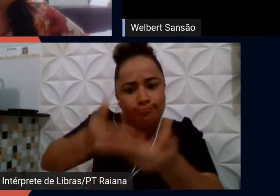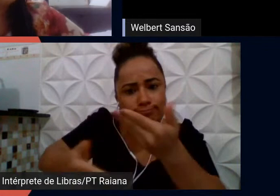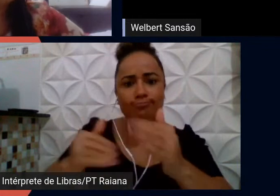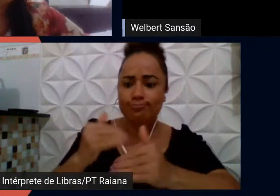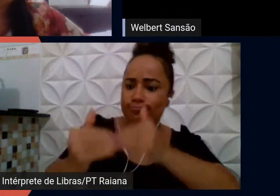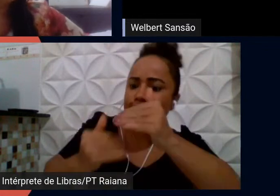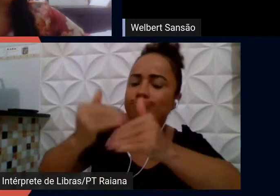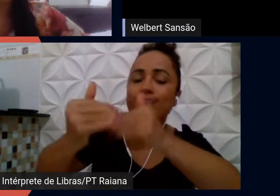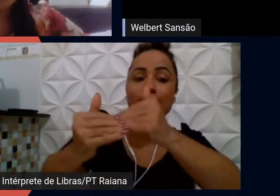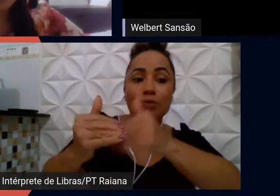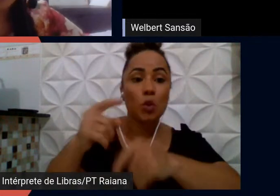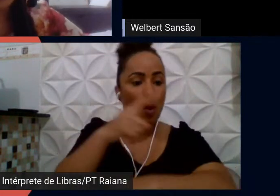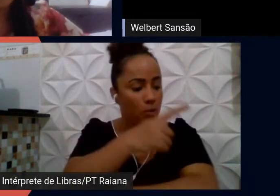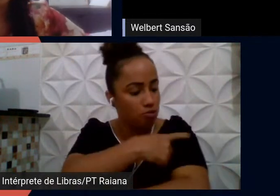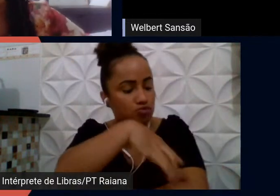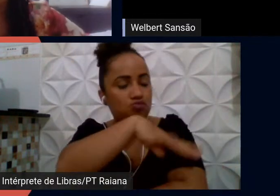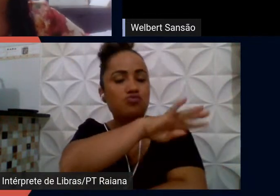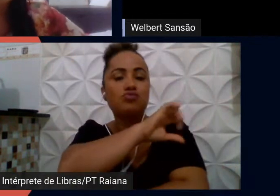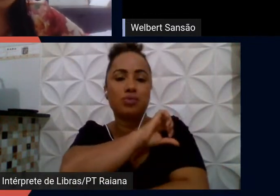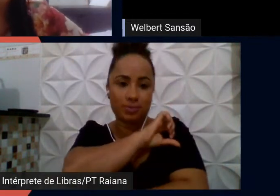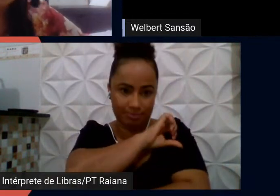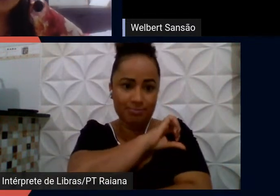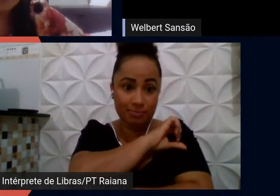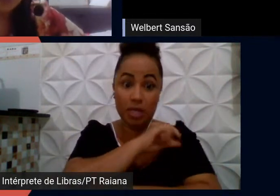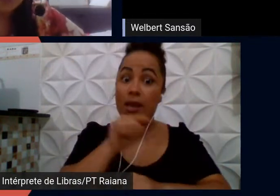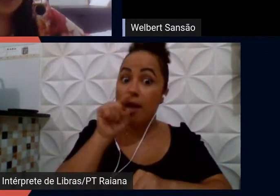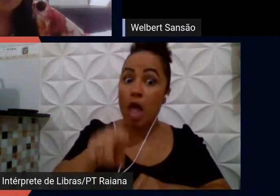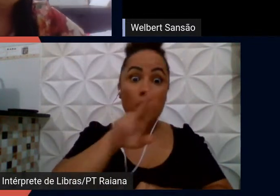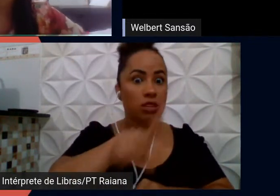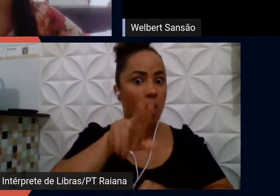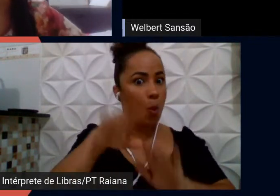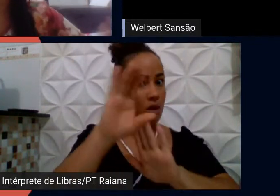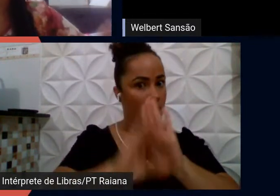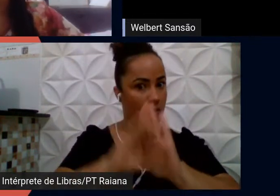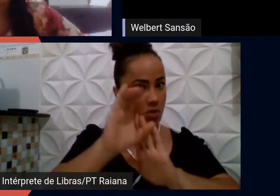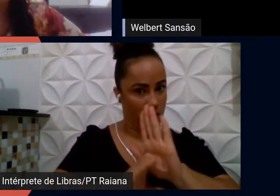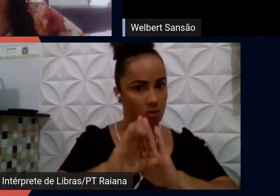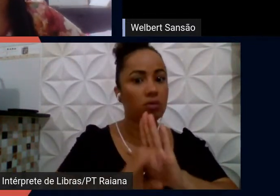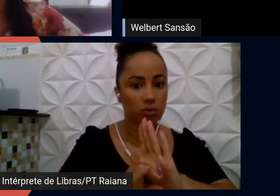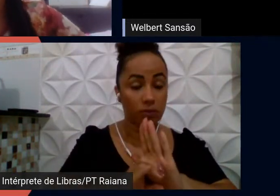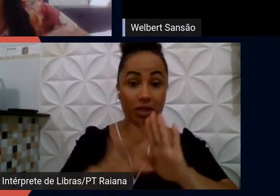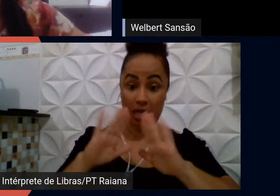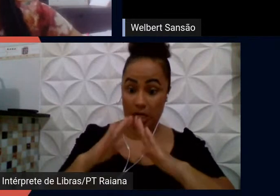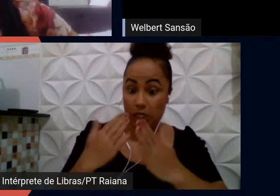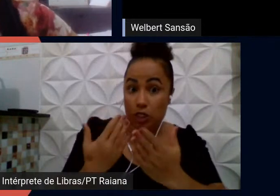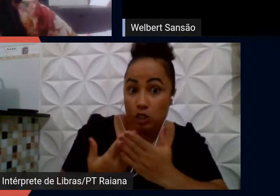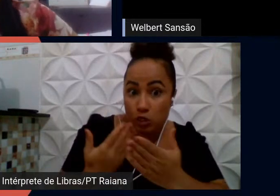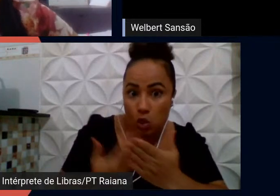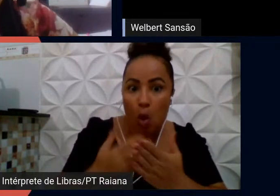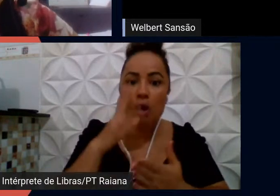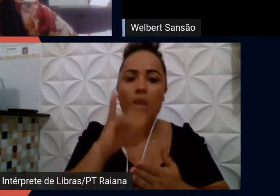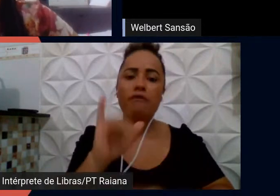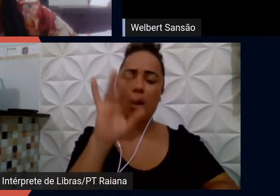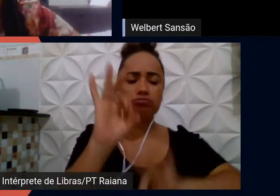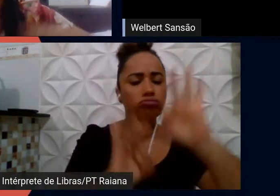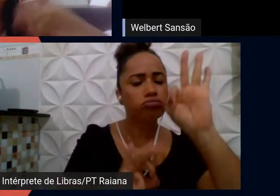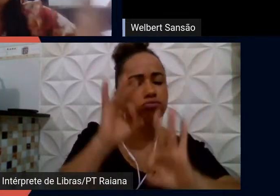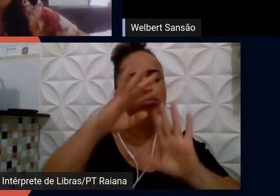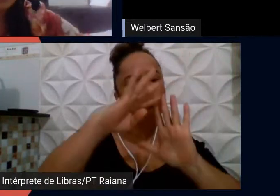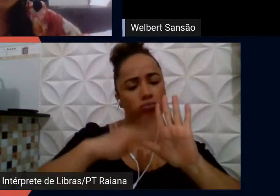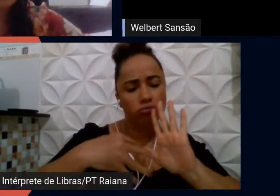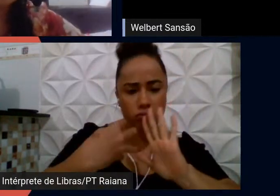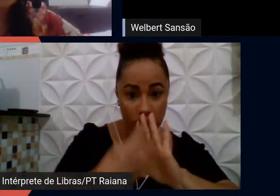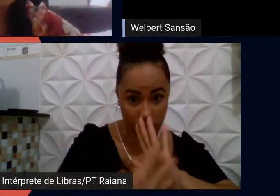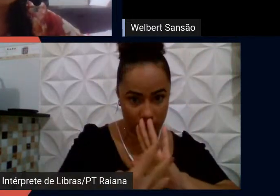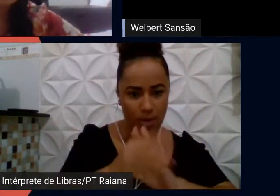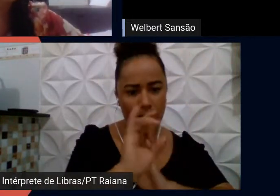durante cada etapa da educação básica. Ela não é um currículo, tá? Então, as escolas é que vão montar os seus currículos dentro